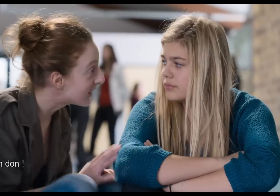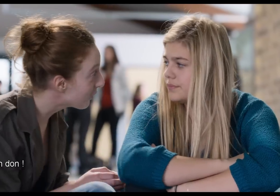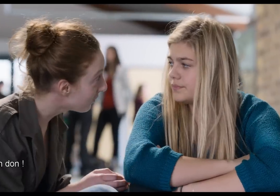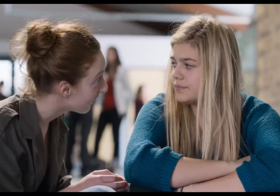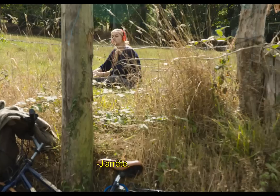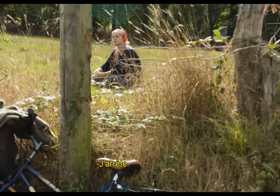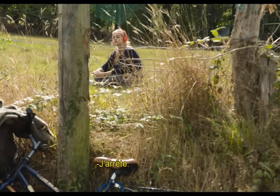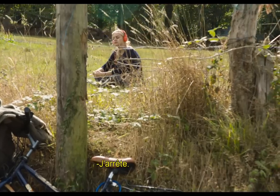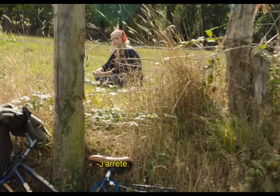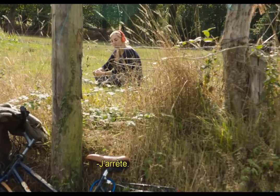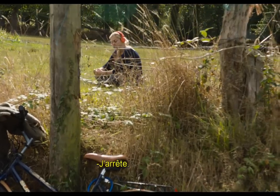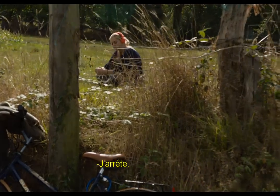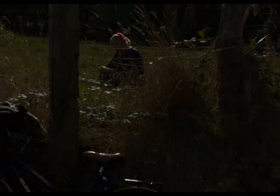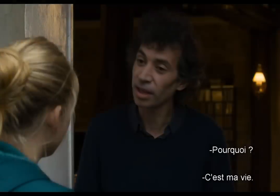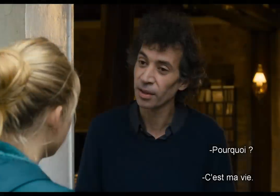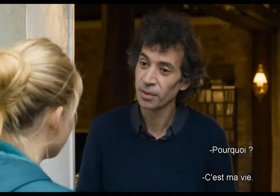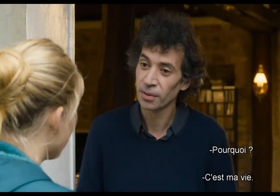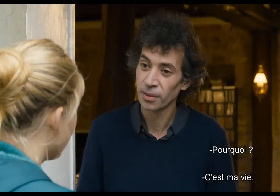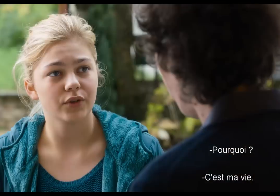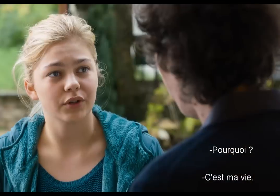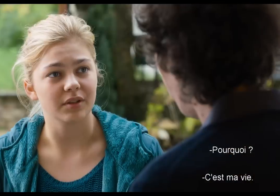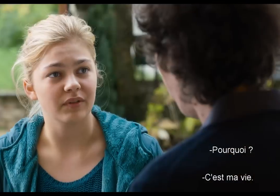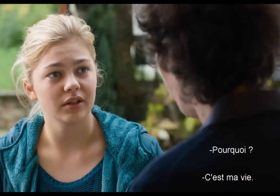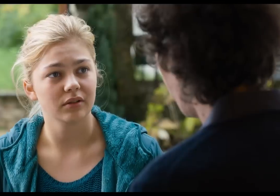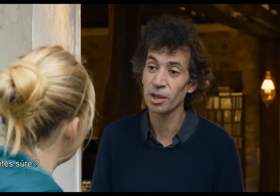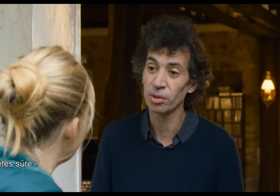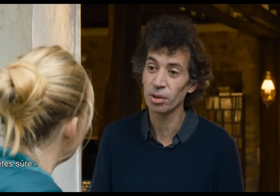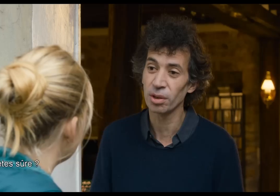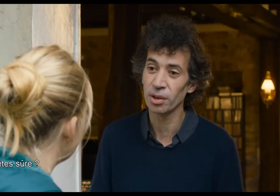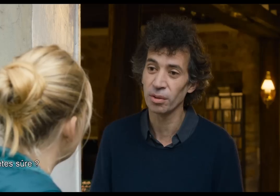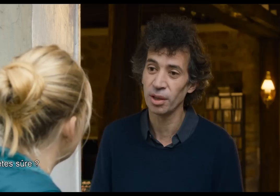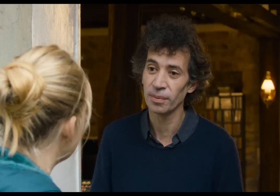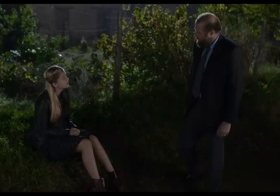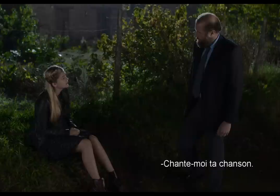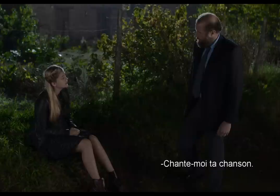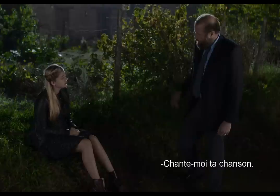et t'as un don J'arrête Pourquoi ça ? Je fais ce que je veux, non c'est ma vie Vous êtes sûre que c'est votre vie ?